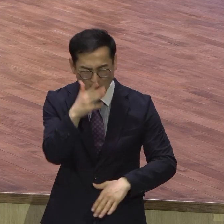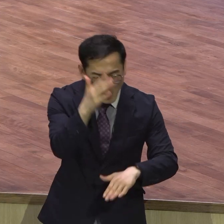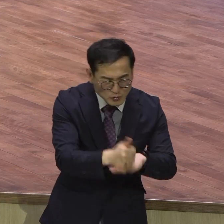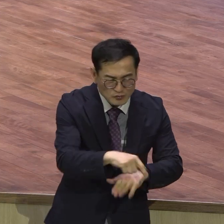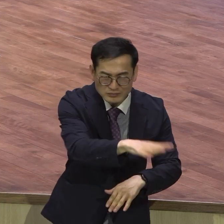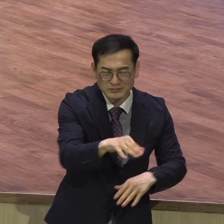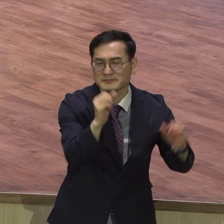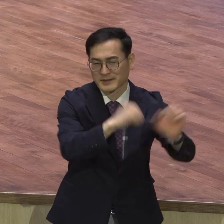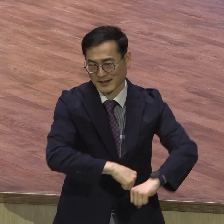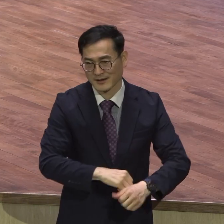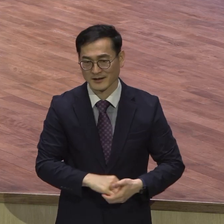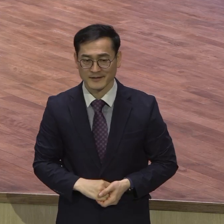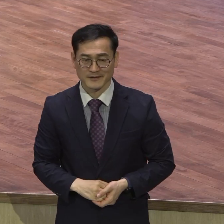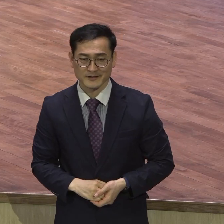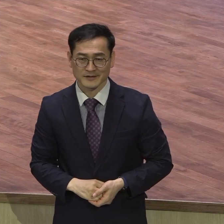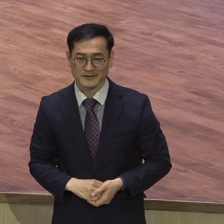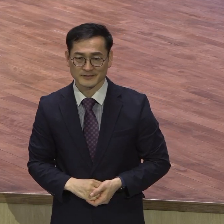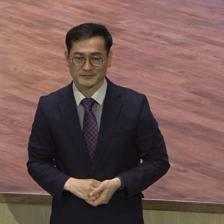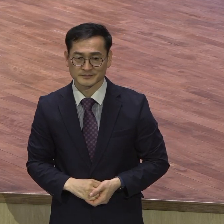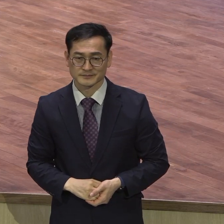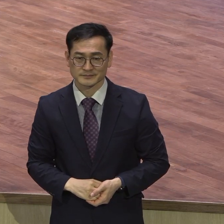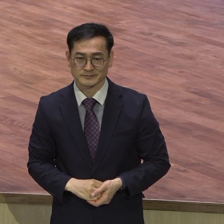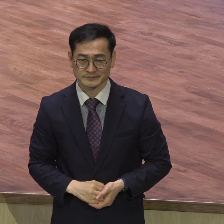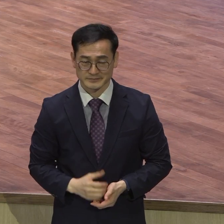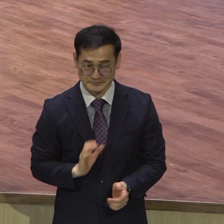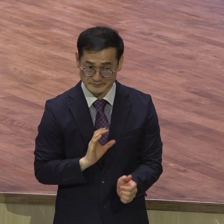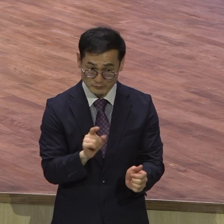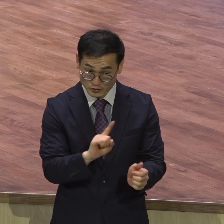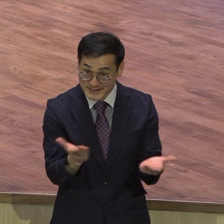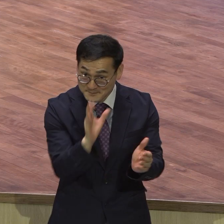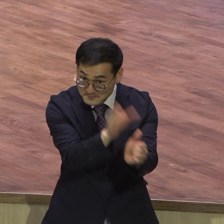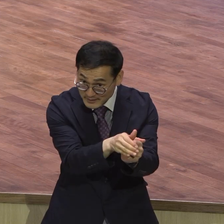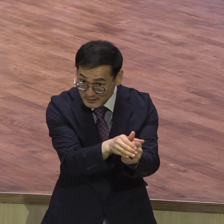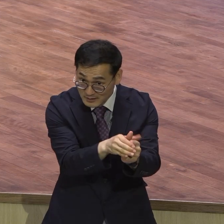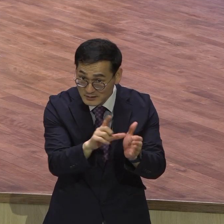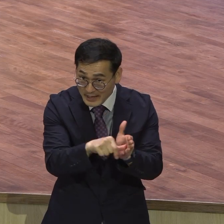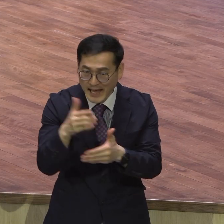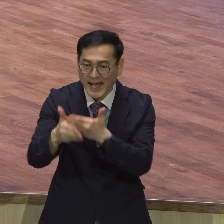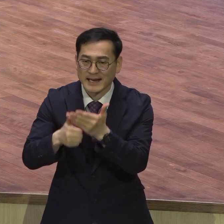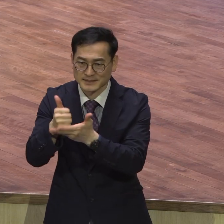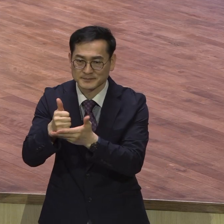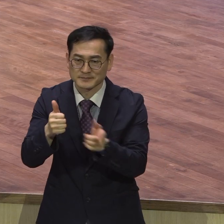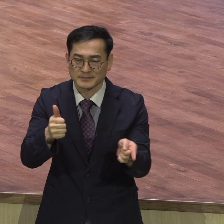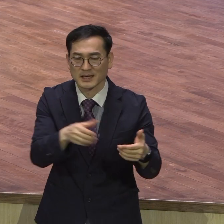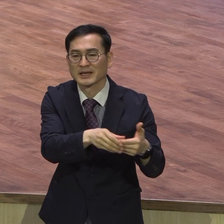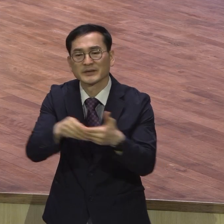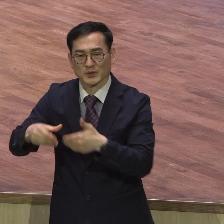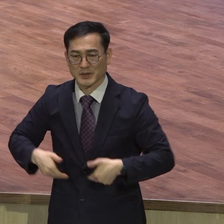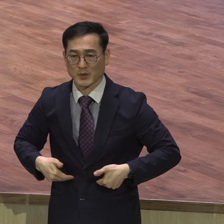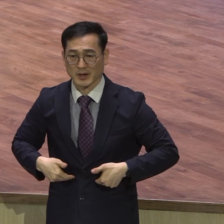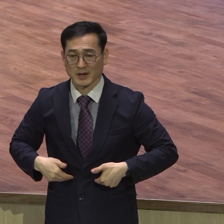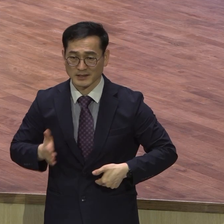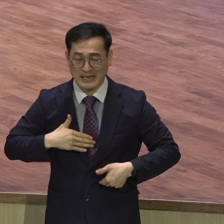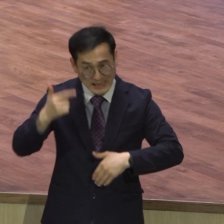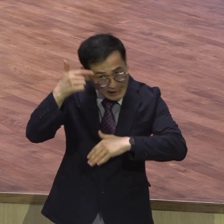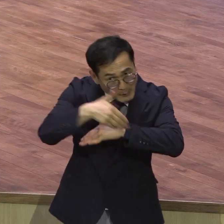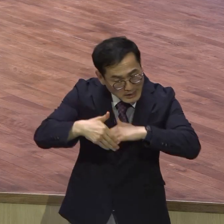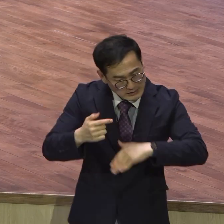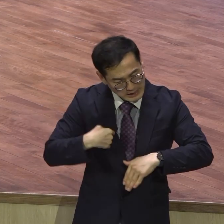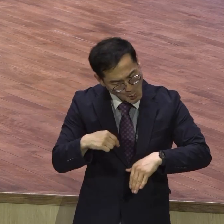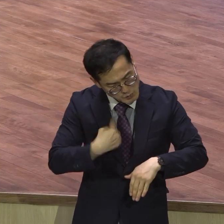직분자들은 중요한 게 하나님 인도 받아야 돼요. 자기 생각에 빠져가 자기 계획을 가지고 자기 무슨